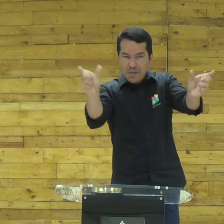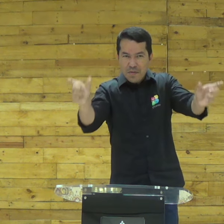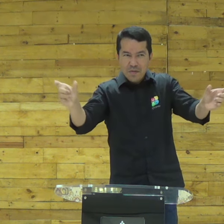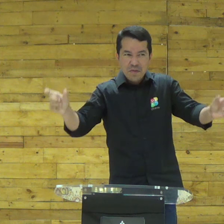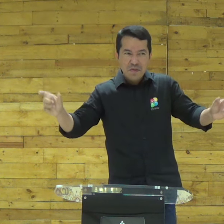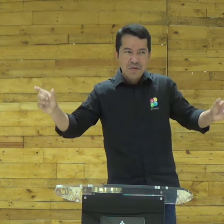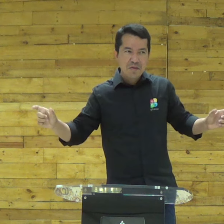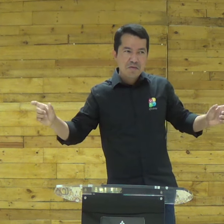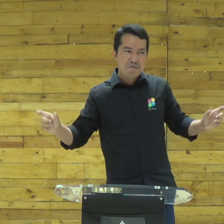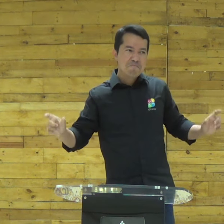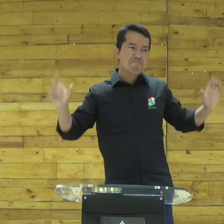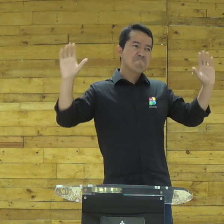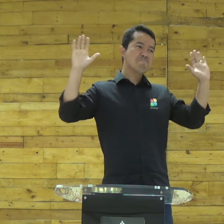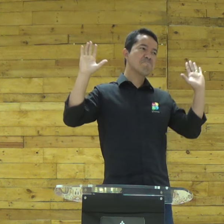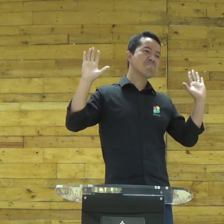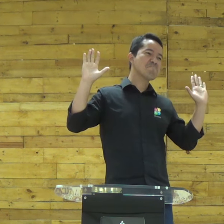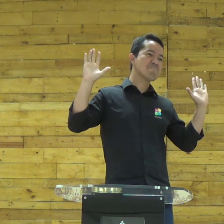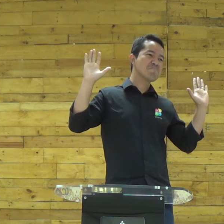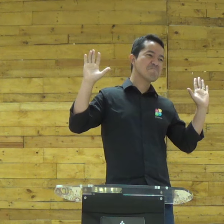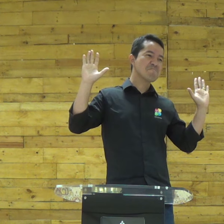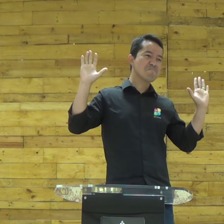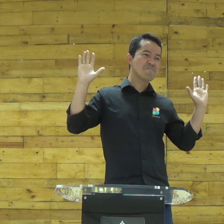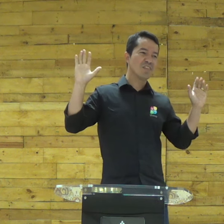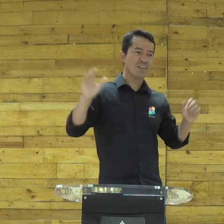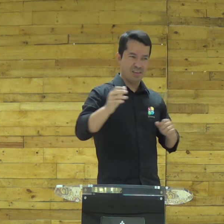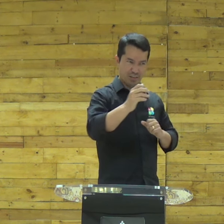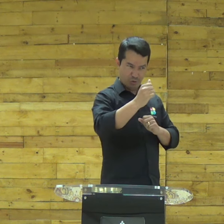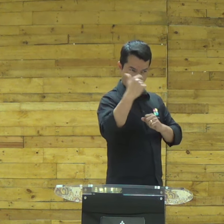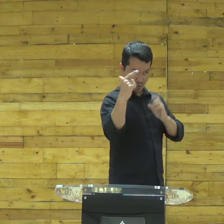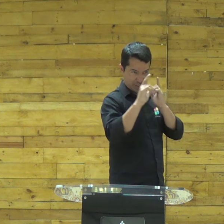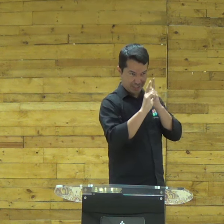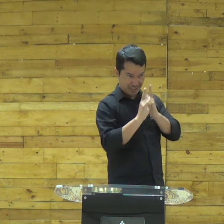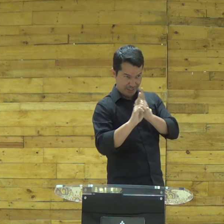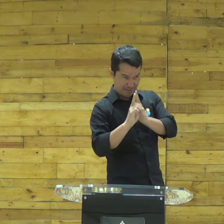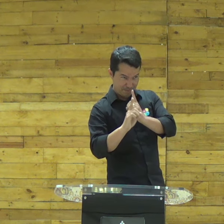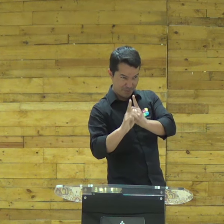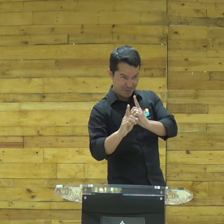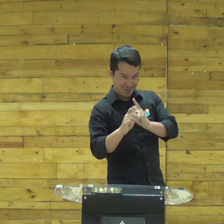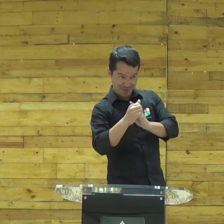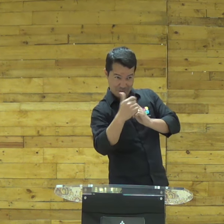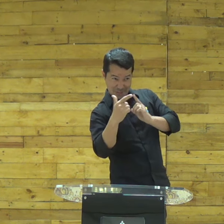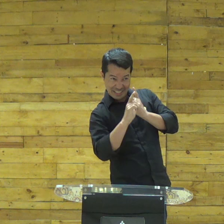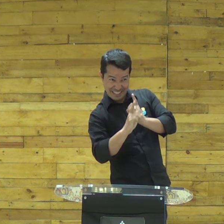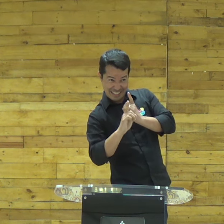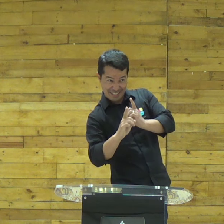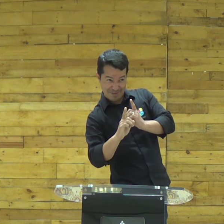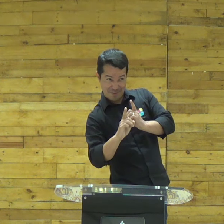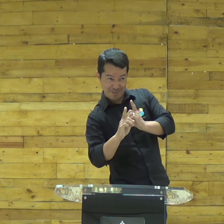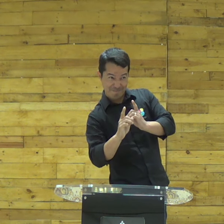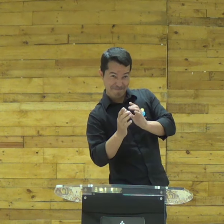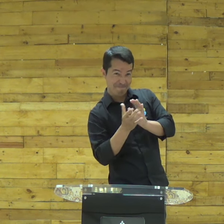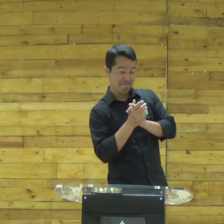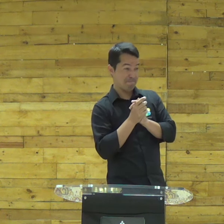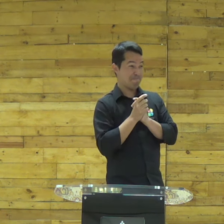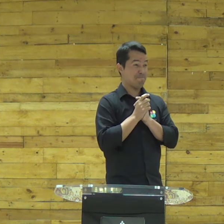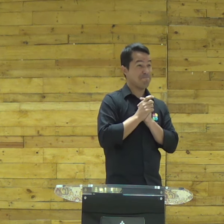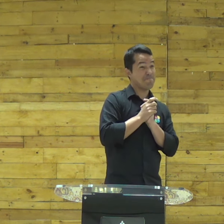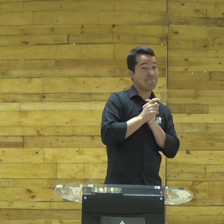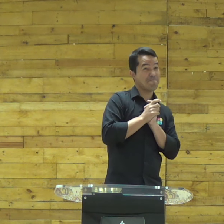sabe algumas pessoas aí ficam acha que esse mandamento é dos 12